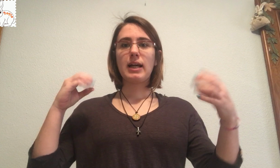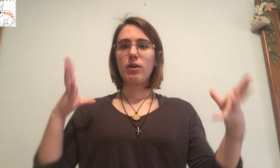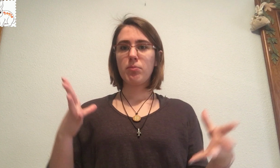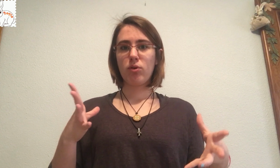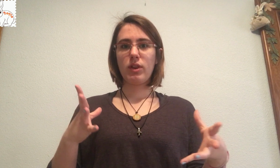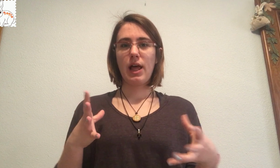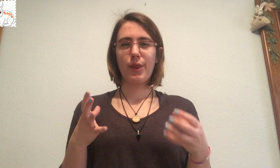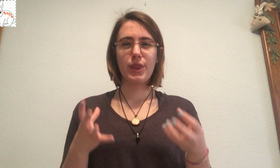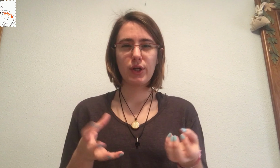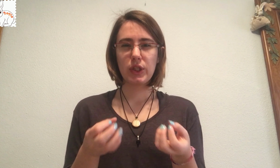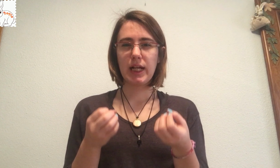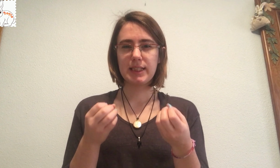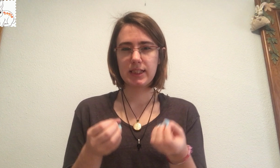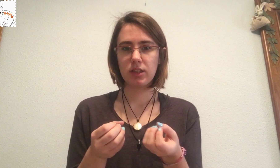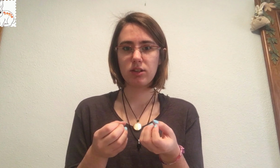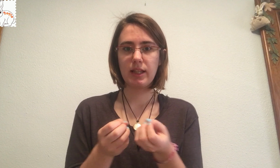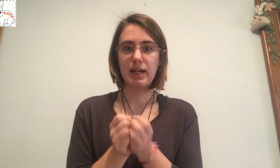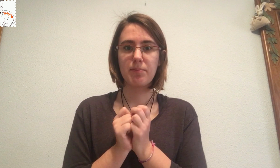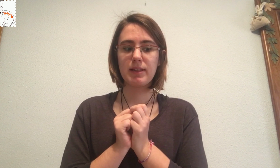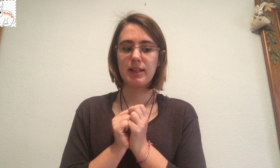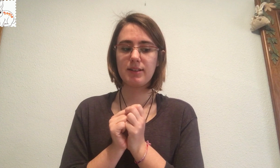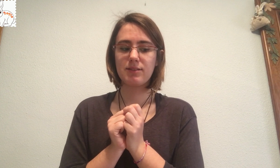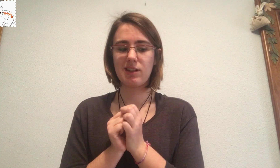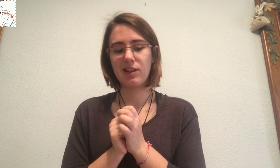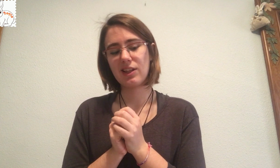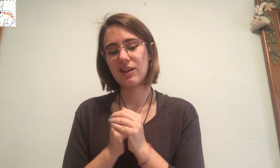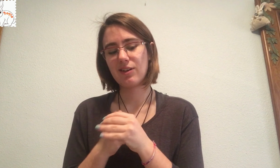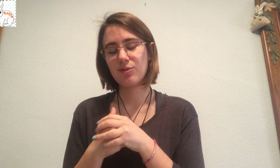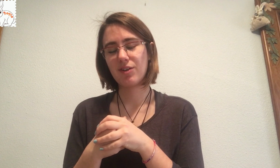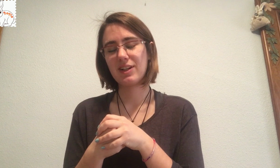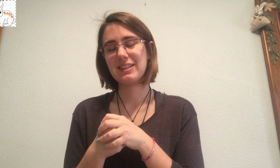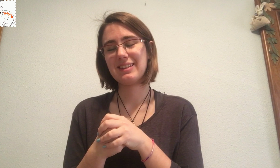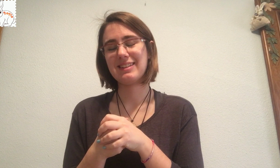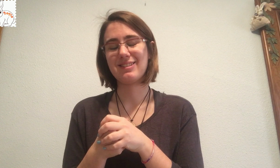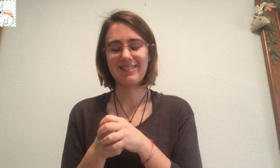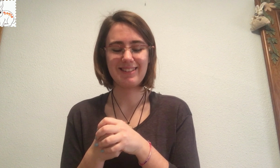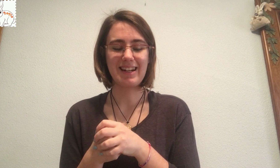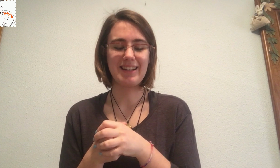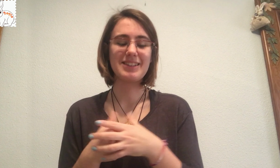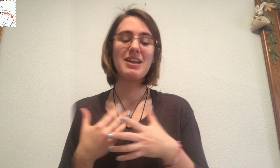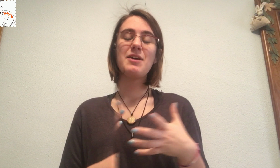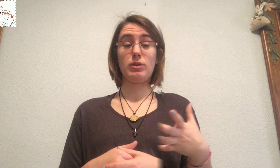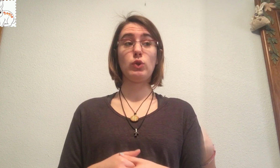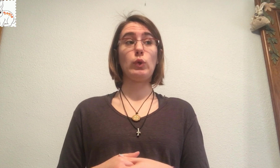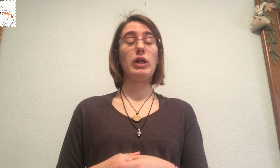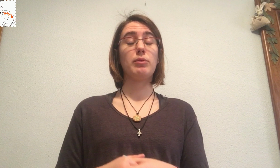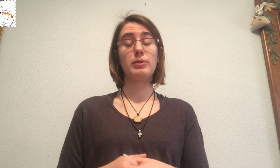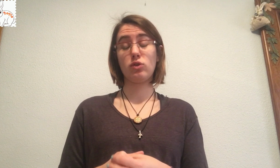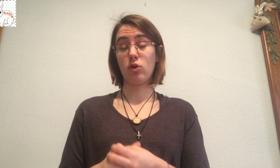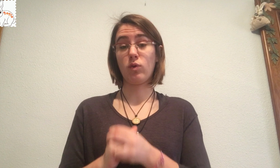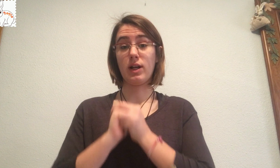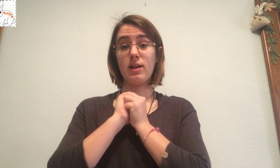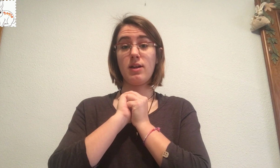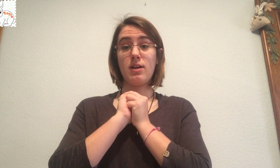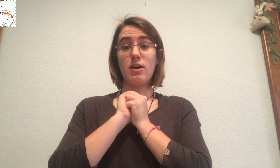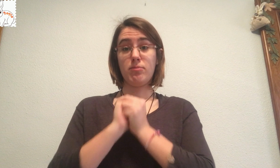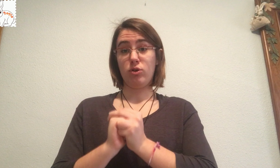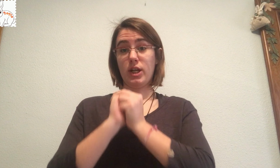sacan un poco De la acción De la tensión Y de repente Te dice una frase Y te ríes Sobre todo El momento en el cual Moira